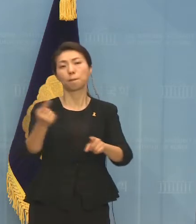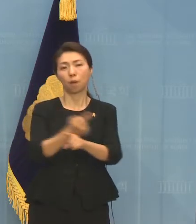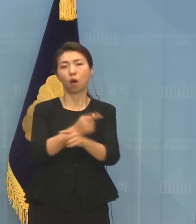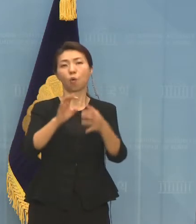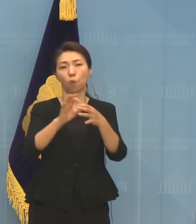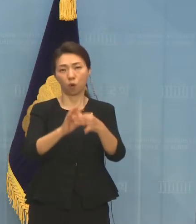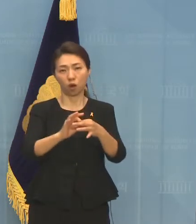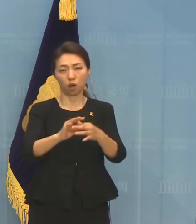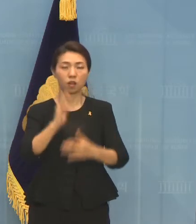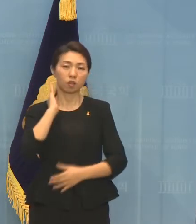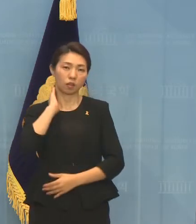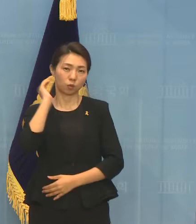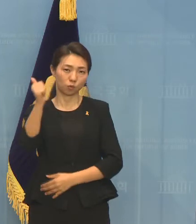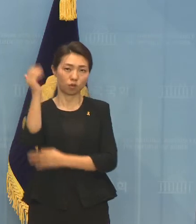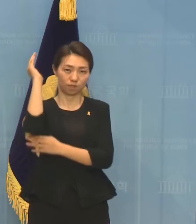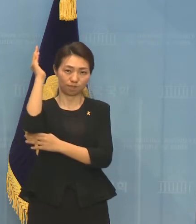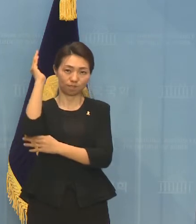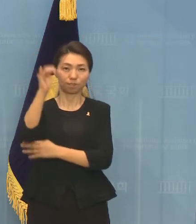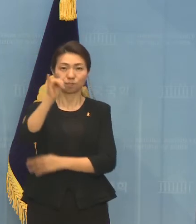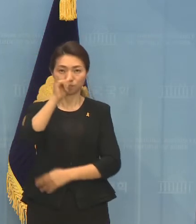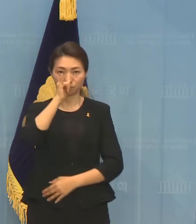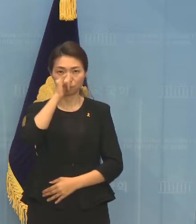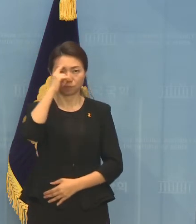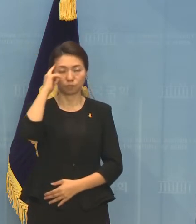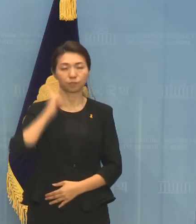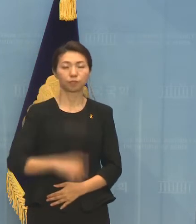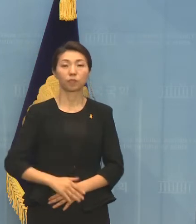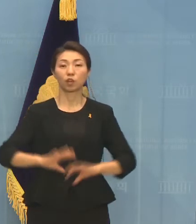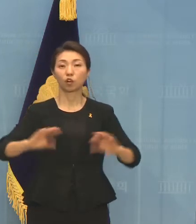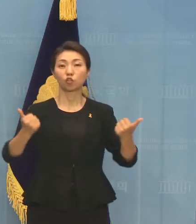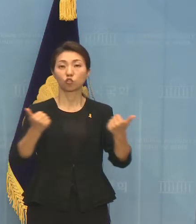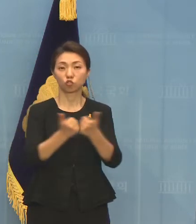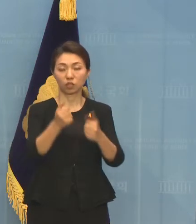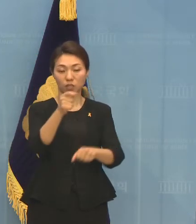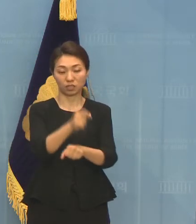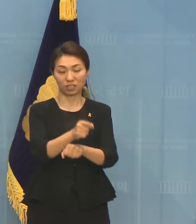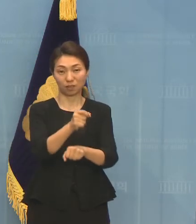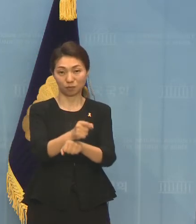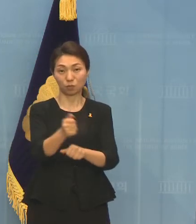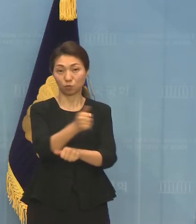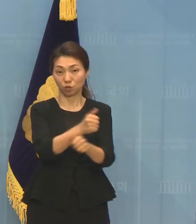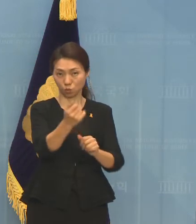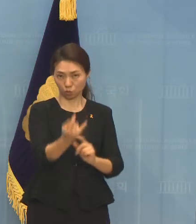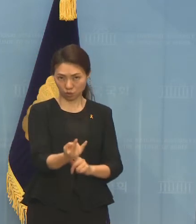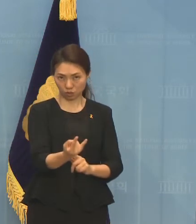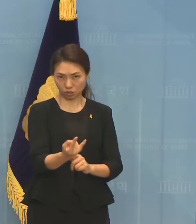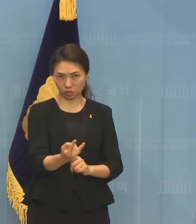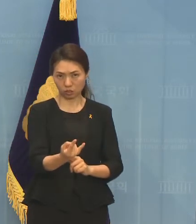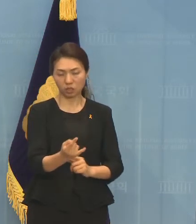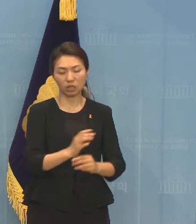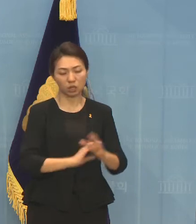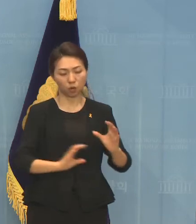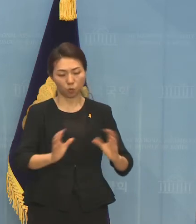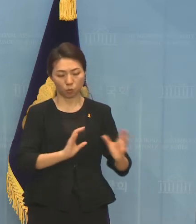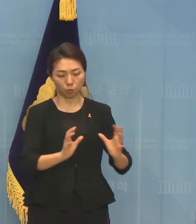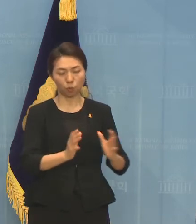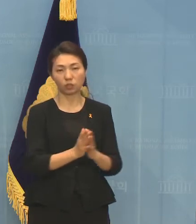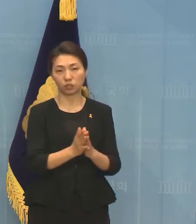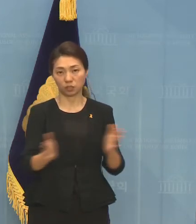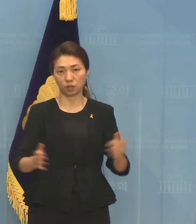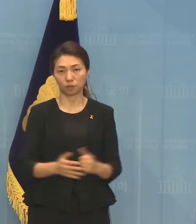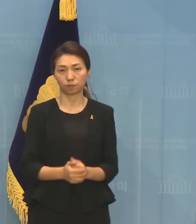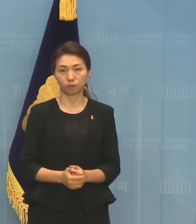대통령의 시정연설이 있었습니다. 국회 상임위에서는 오늘부터 추경안 심사에 착수합니다.